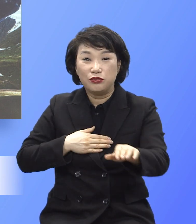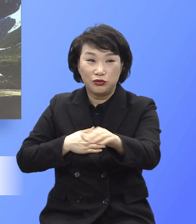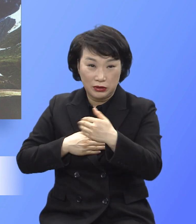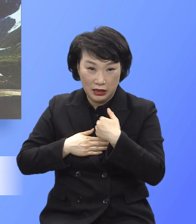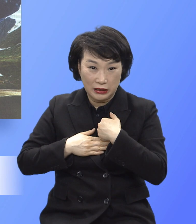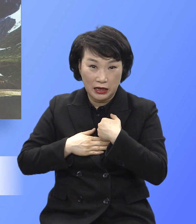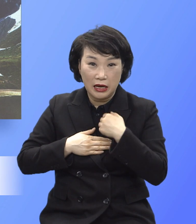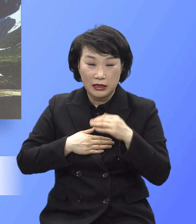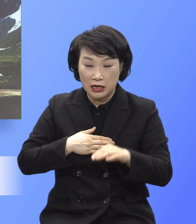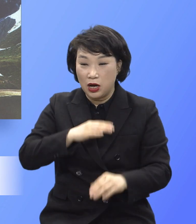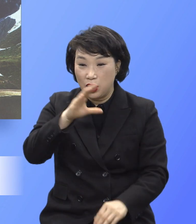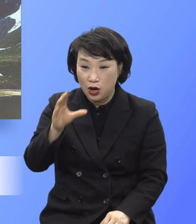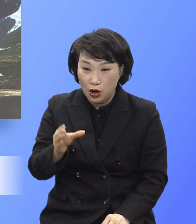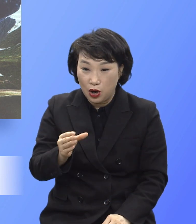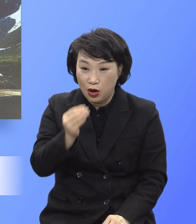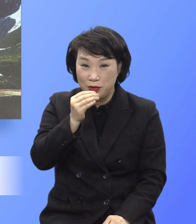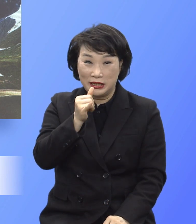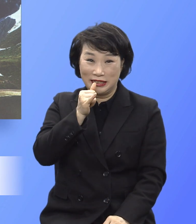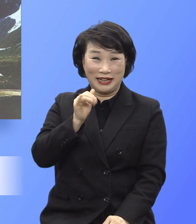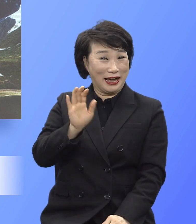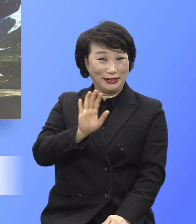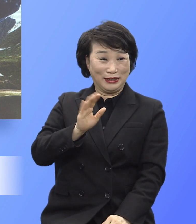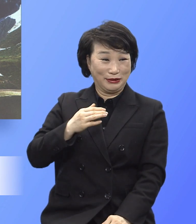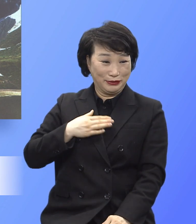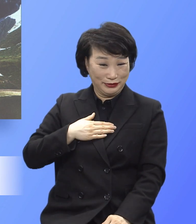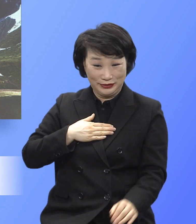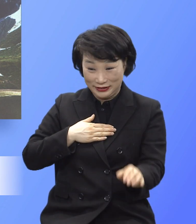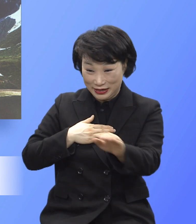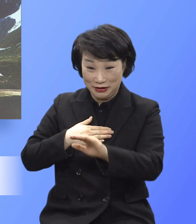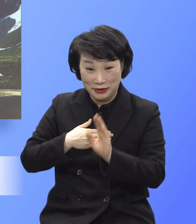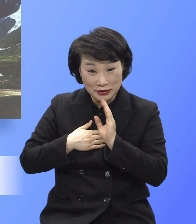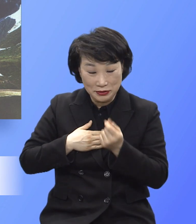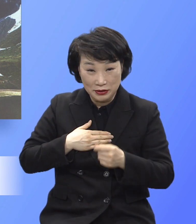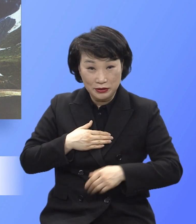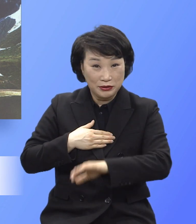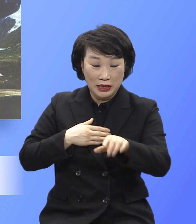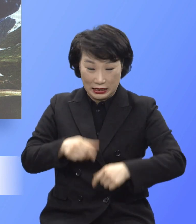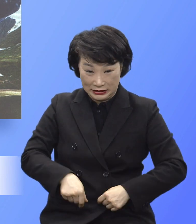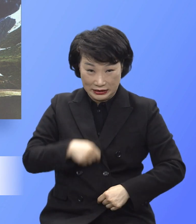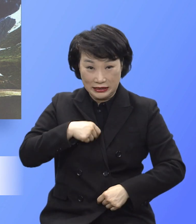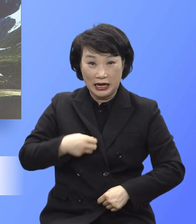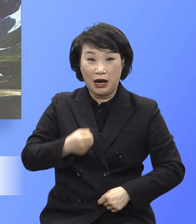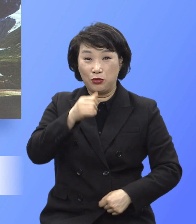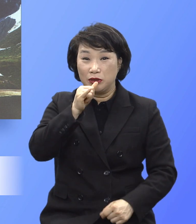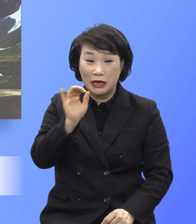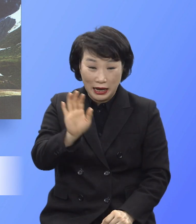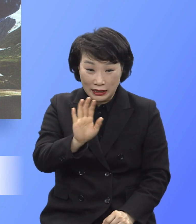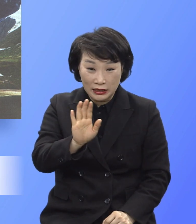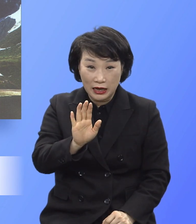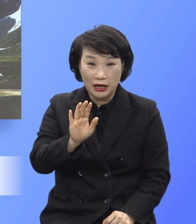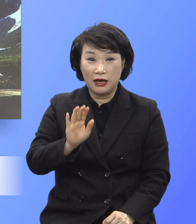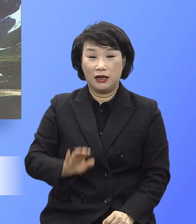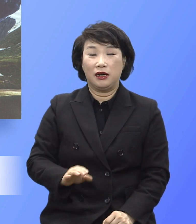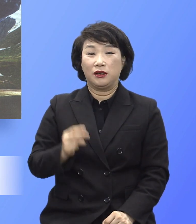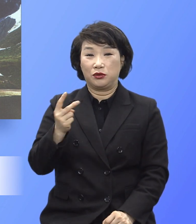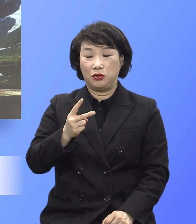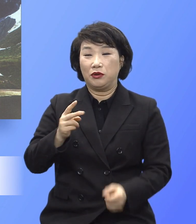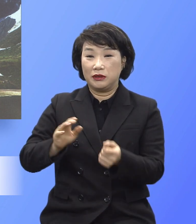인간에게 거룩함이 있는 것도 아니고 의가 있는 것도 아니요,